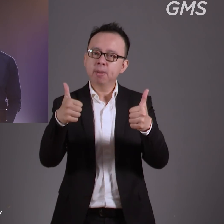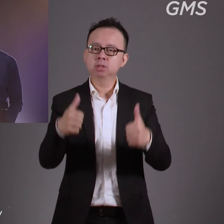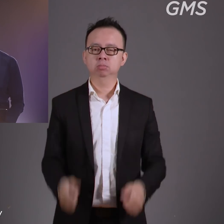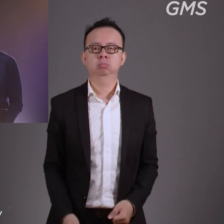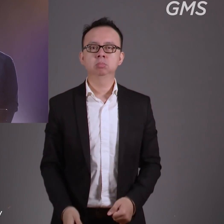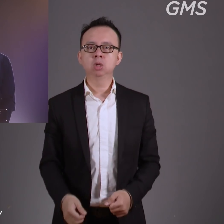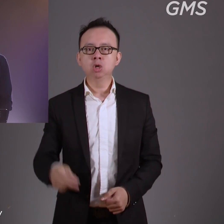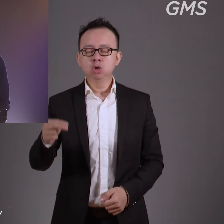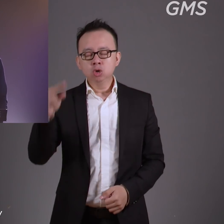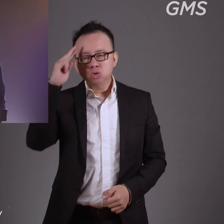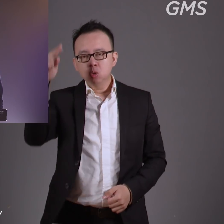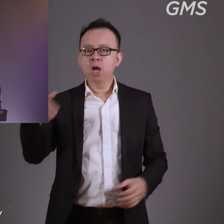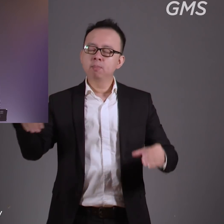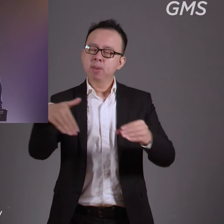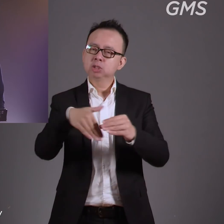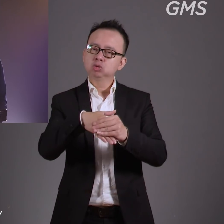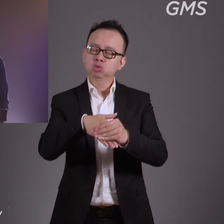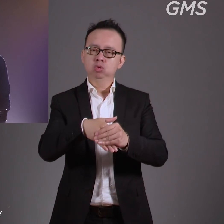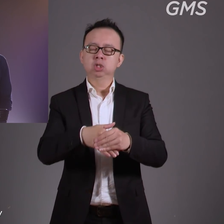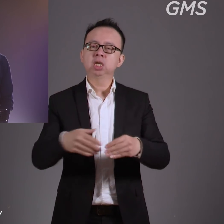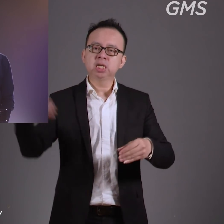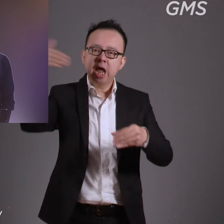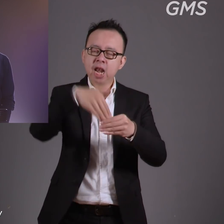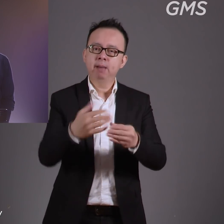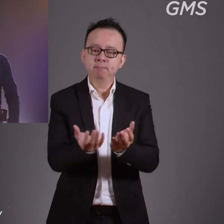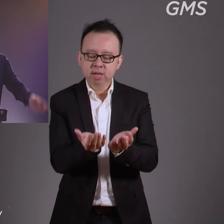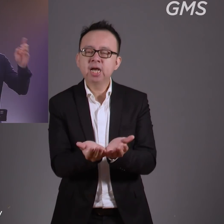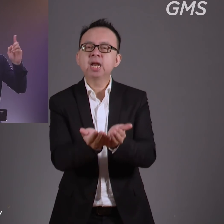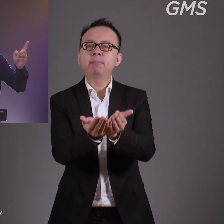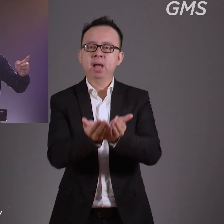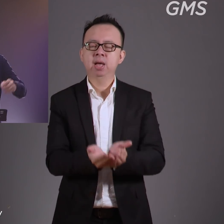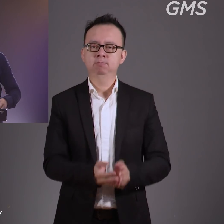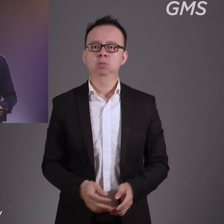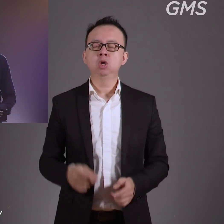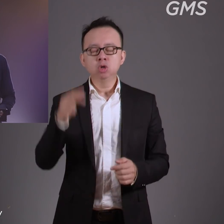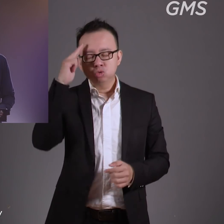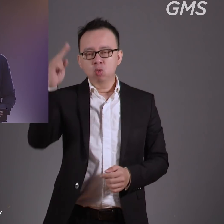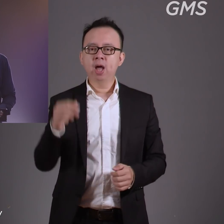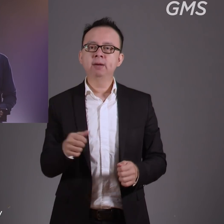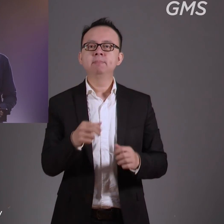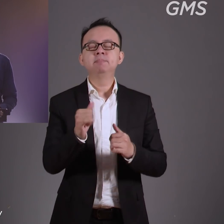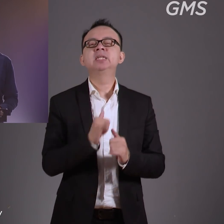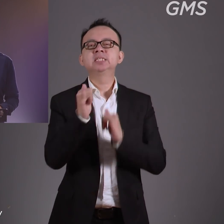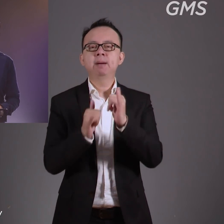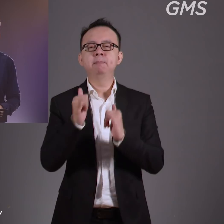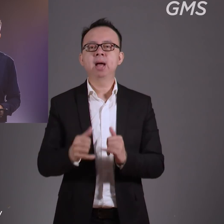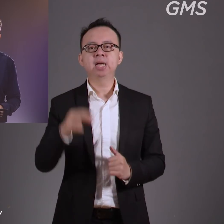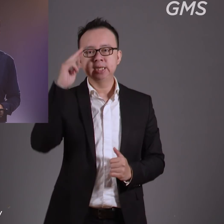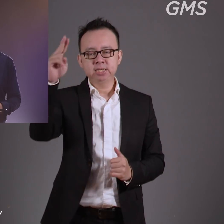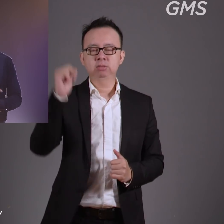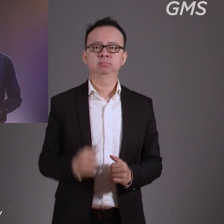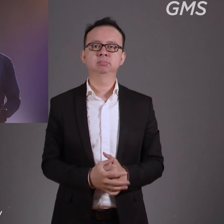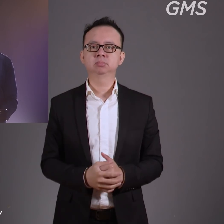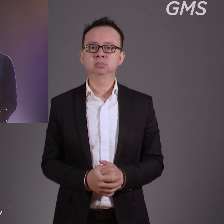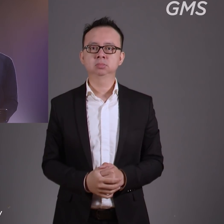baik Tuhan, masuklah dalam bahtera sekalipun tidak diresponi. Tapi Tuhan betul-betul beserta. Dia adalah